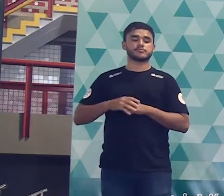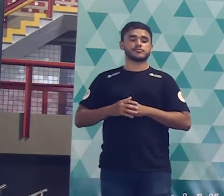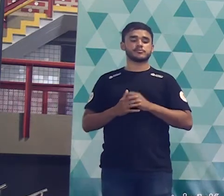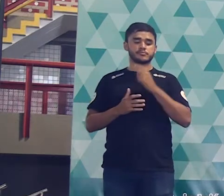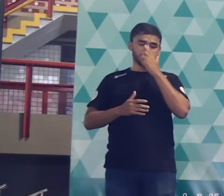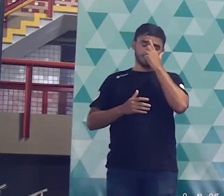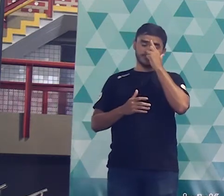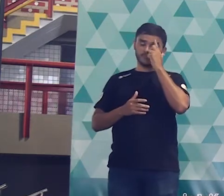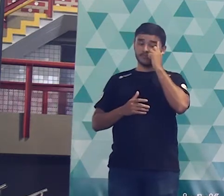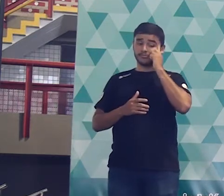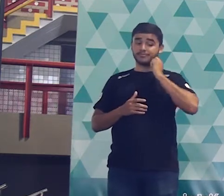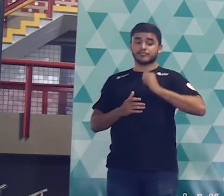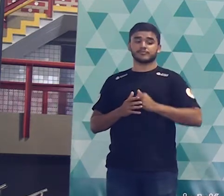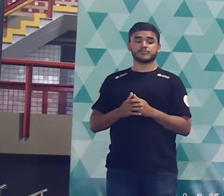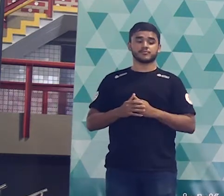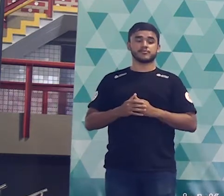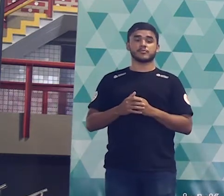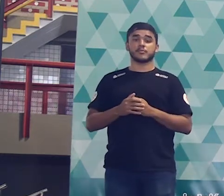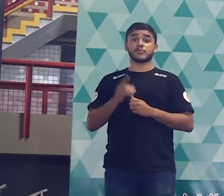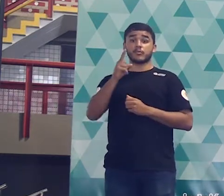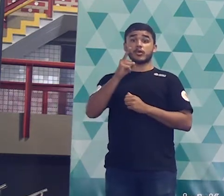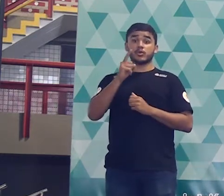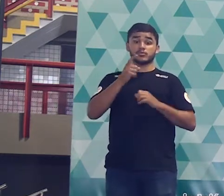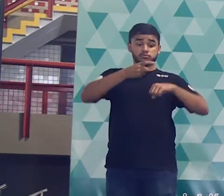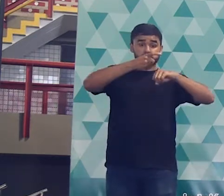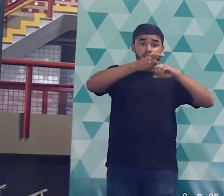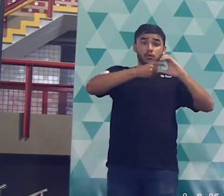físico. Do sólido para o líquido,